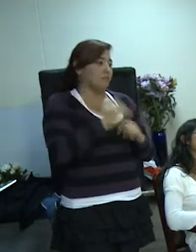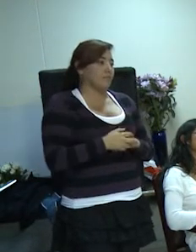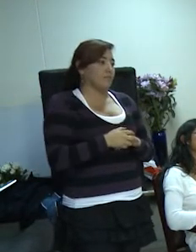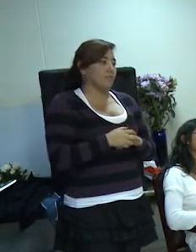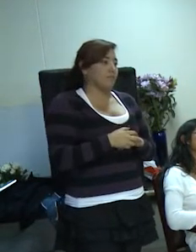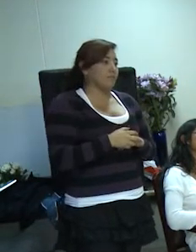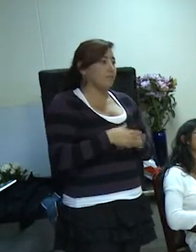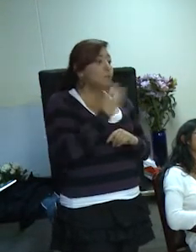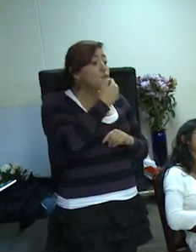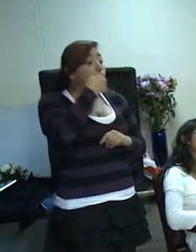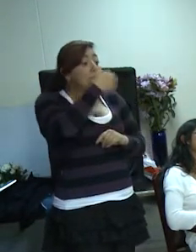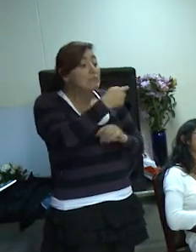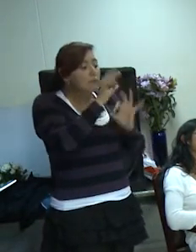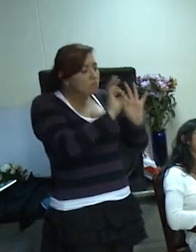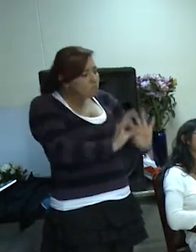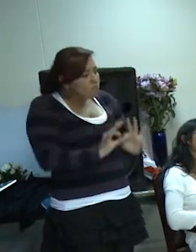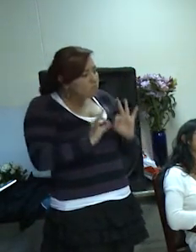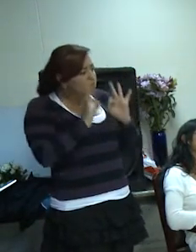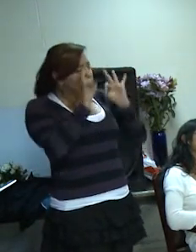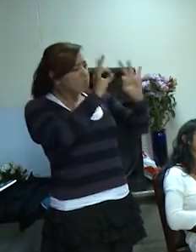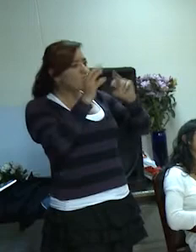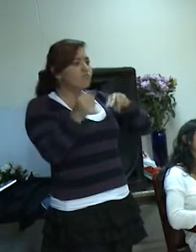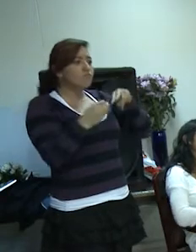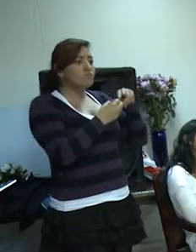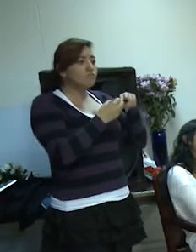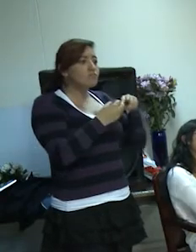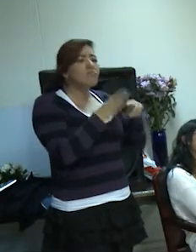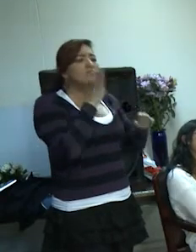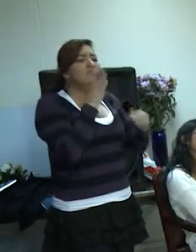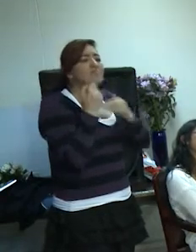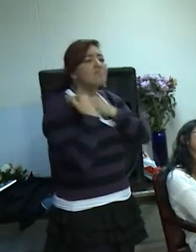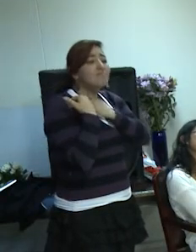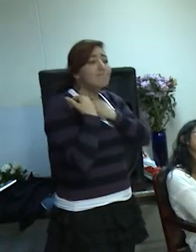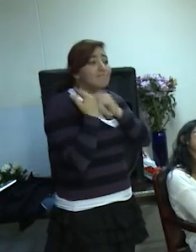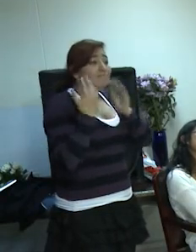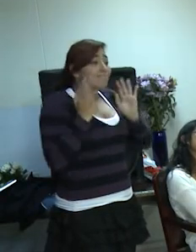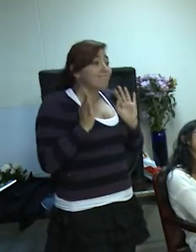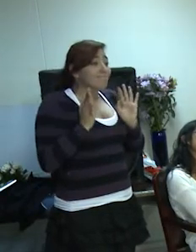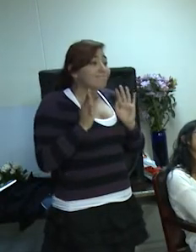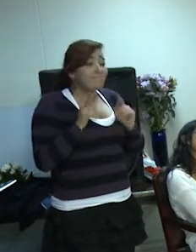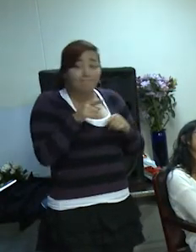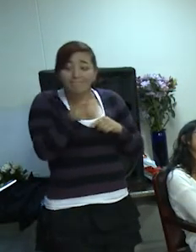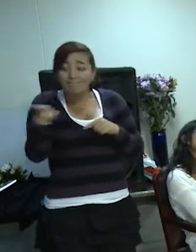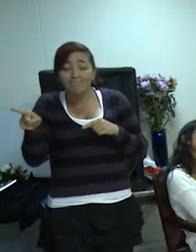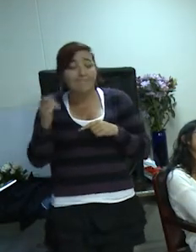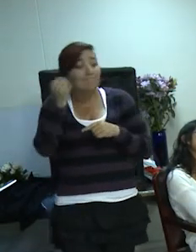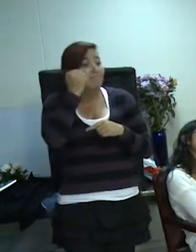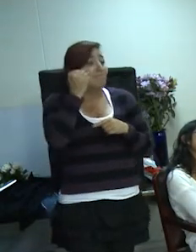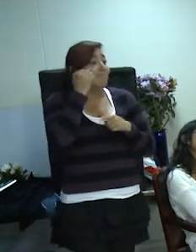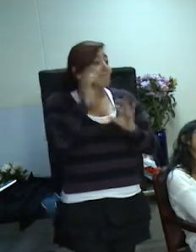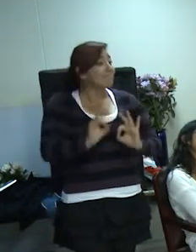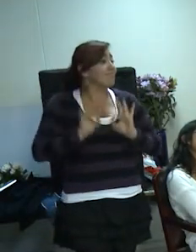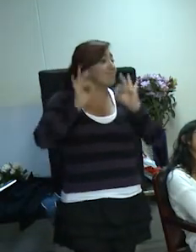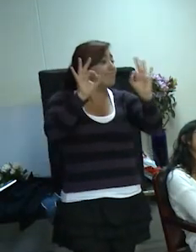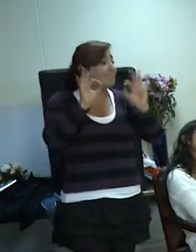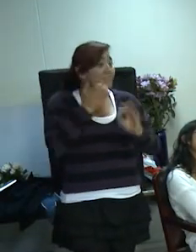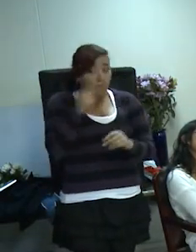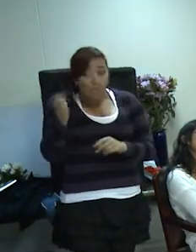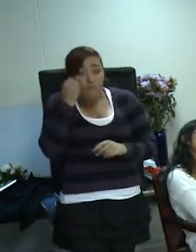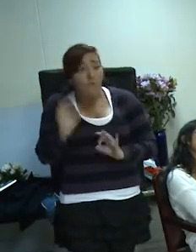La calidad de la educación depende en gran medida de la calidad de los educadores, de nosotros los